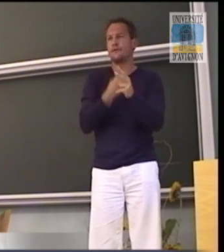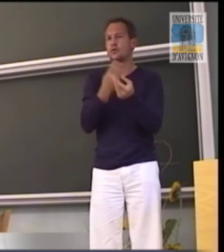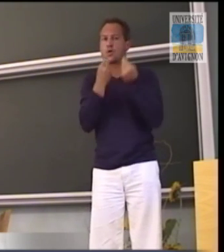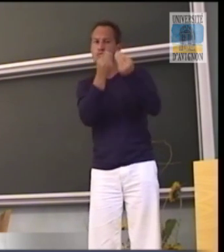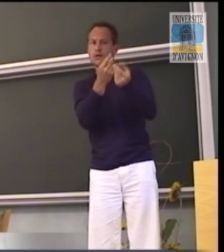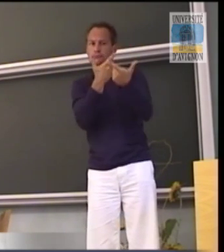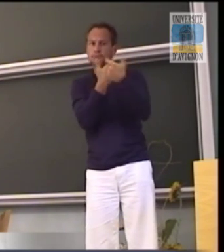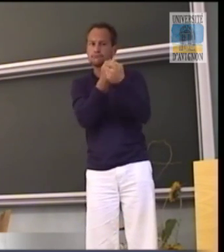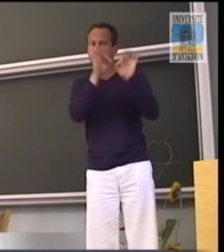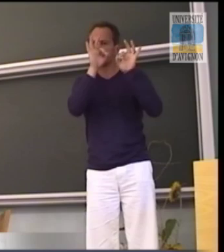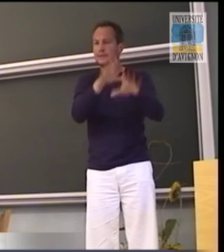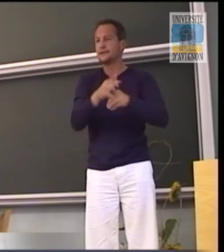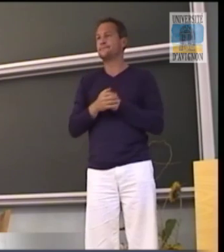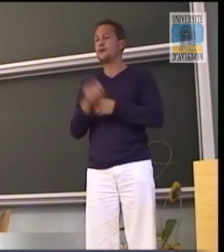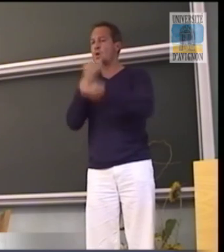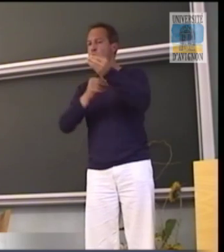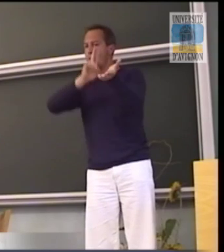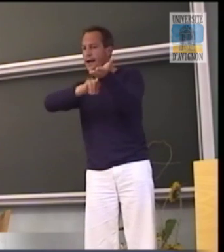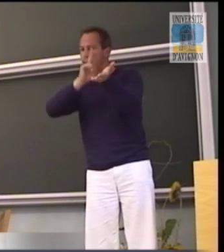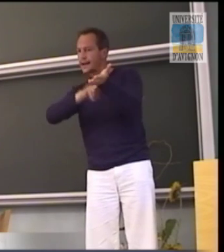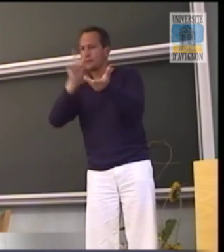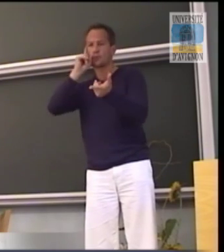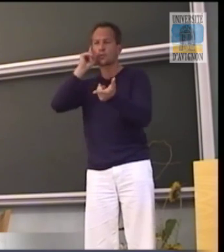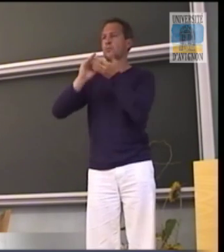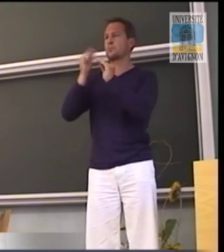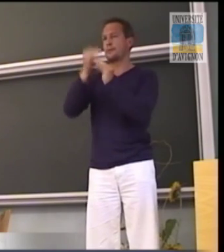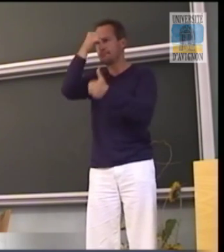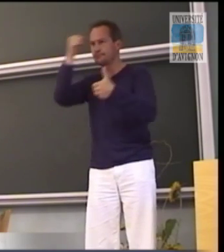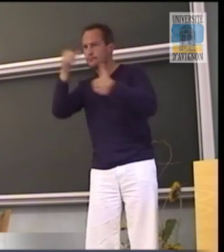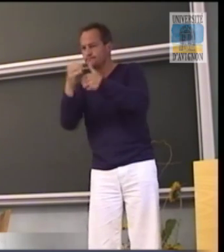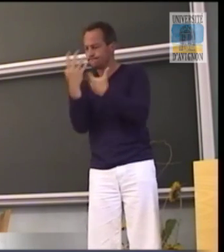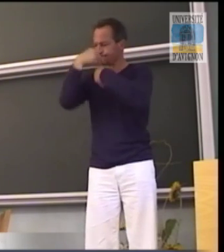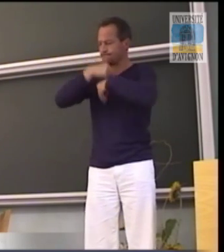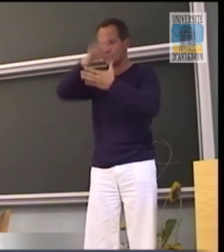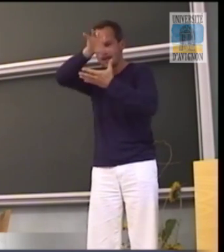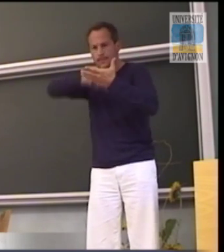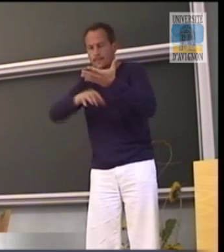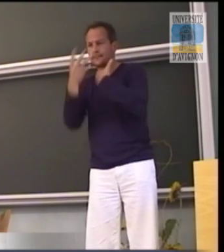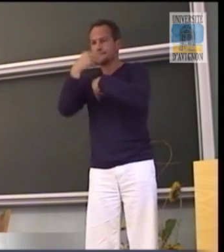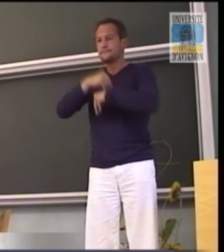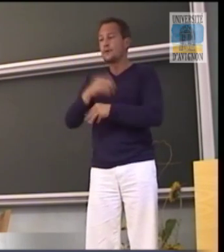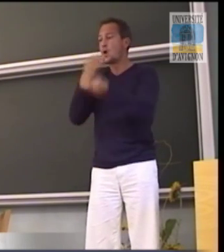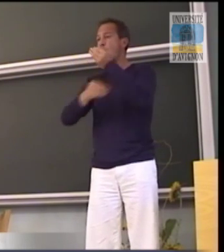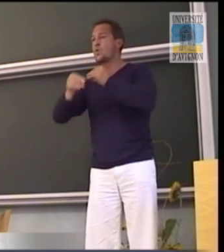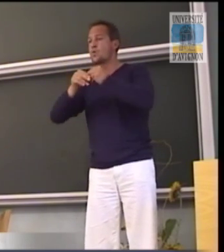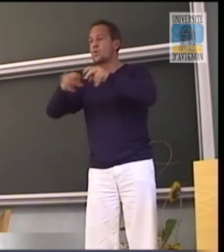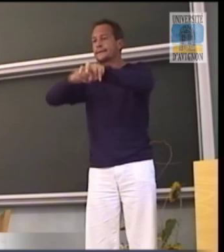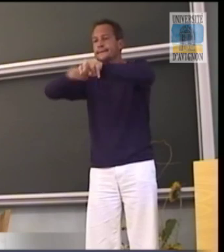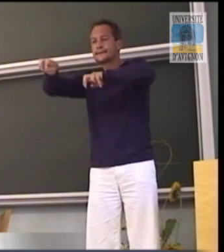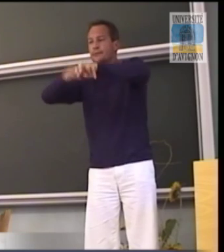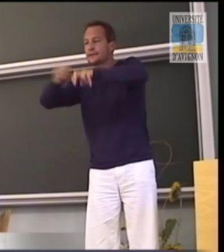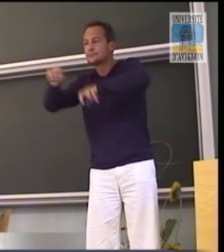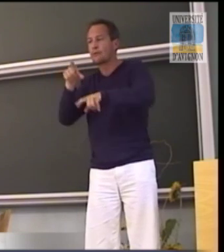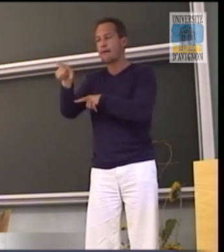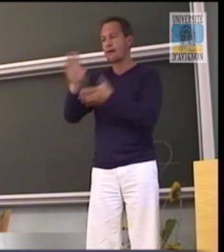qui ont une plus grande difficulté à mémoriser, à enregistrer un déplacement ou à se déplacer sur un